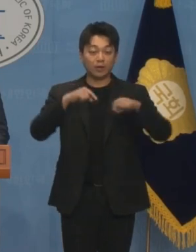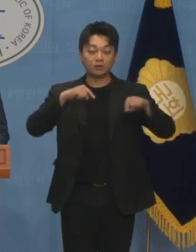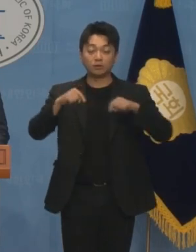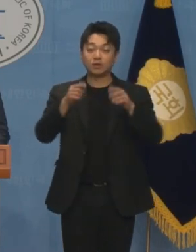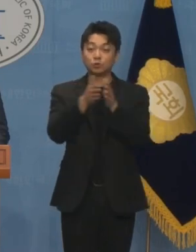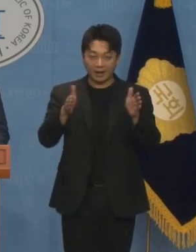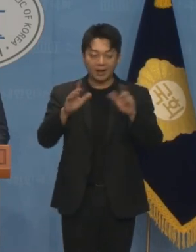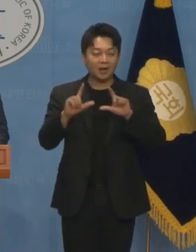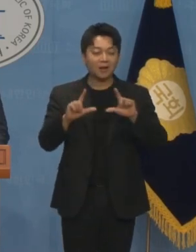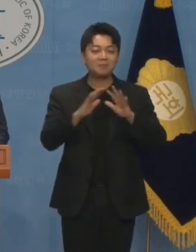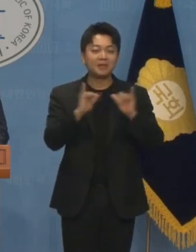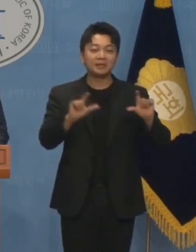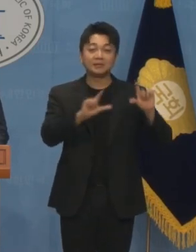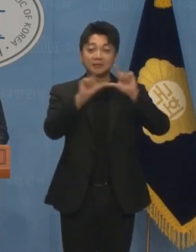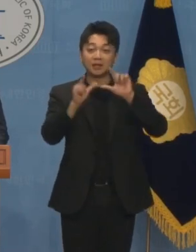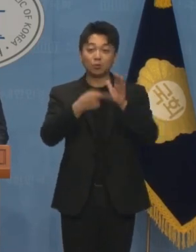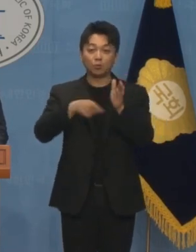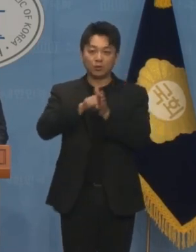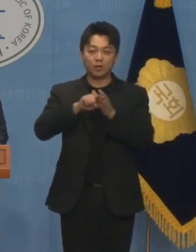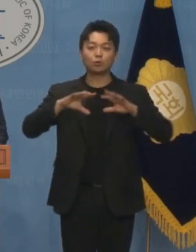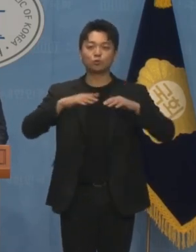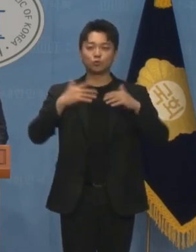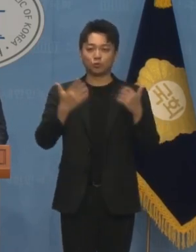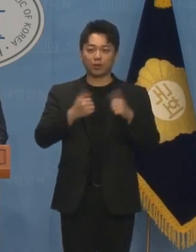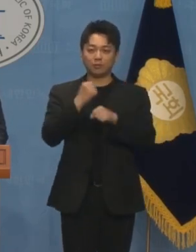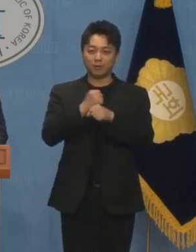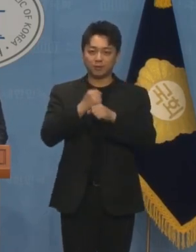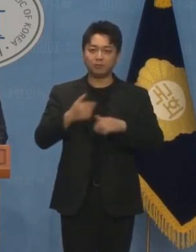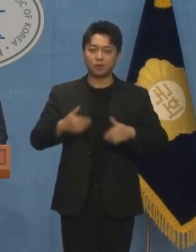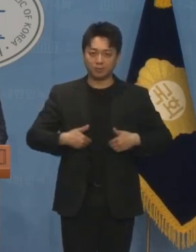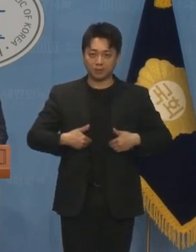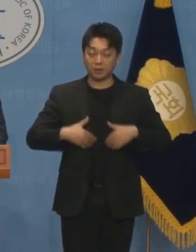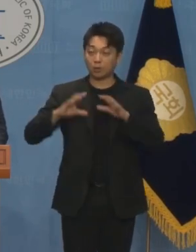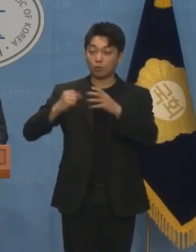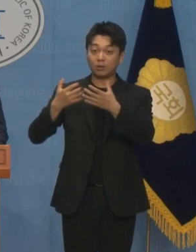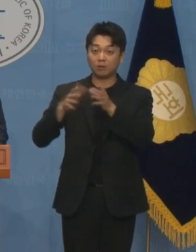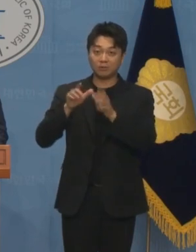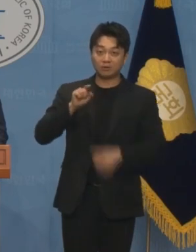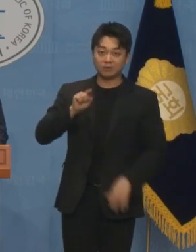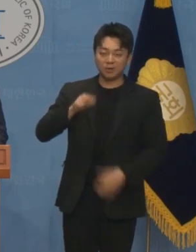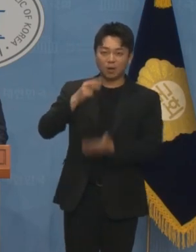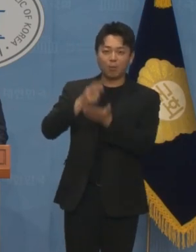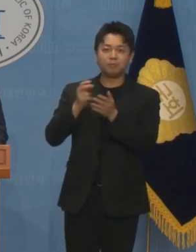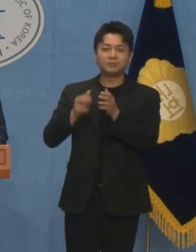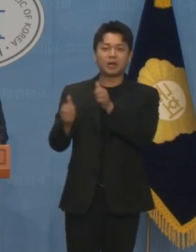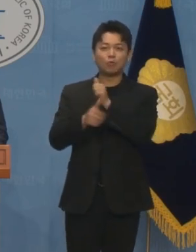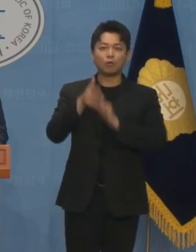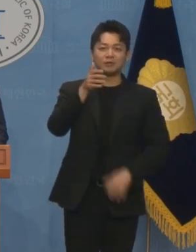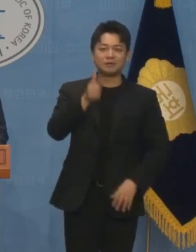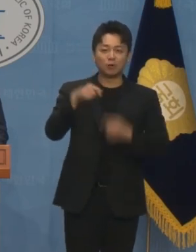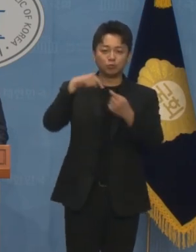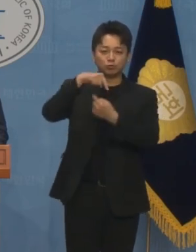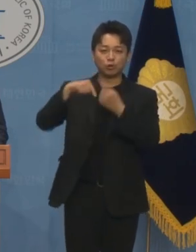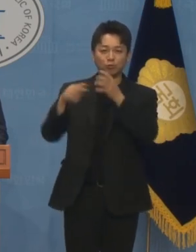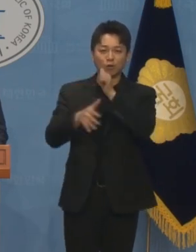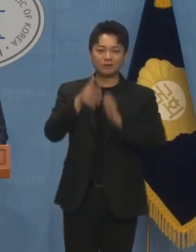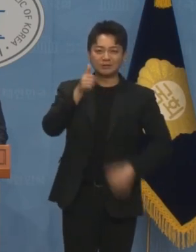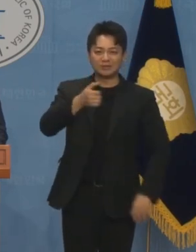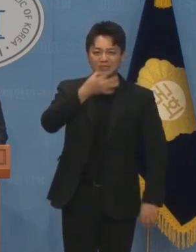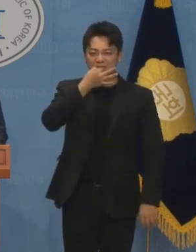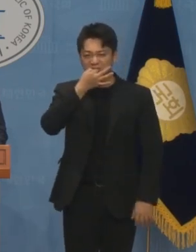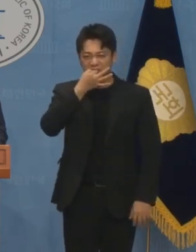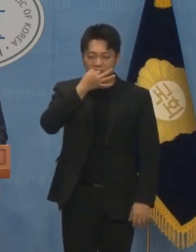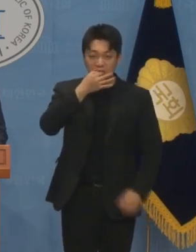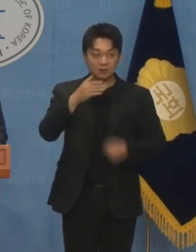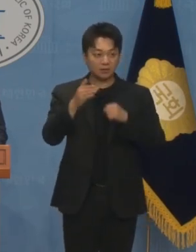유능한 민생국회로 만들어야 합니다. 국민의힘은 법사위원장 자리 등을 요구하며 원구성을